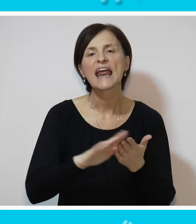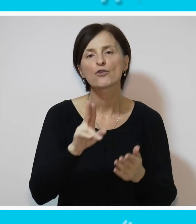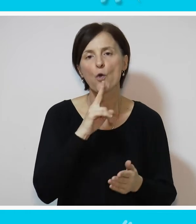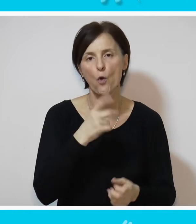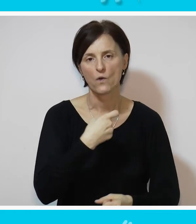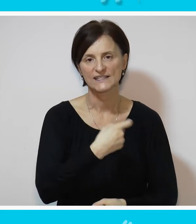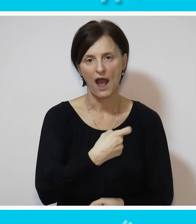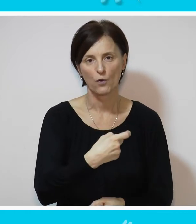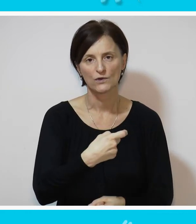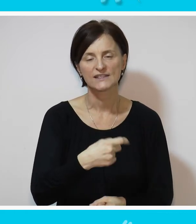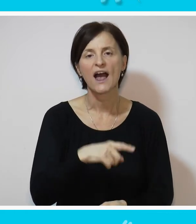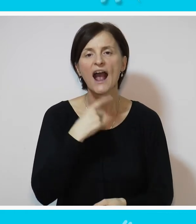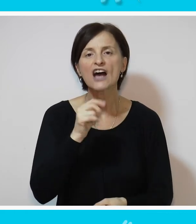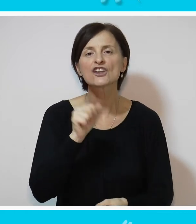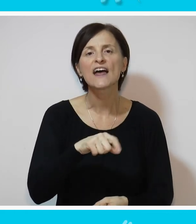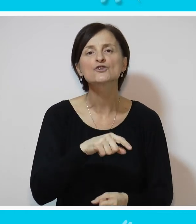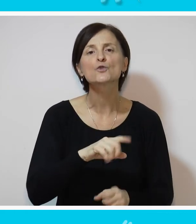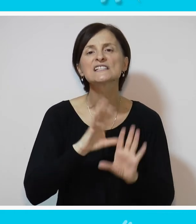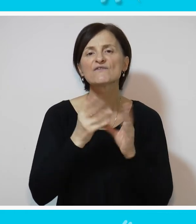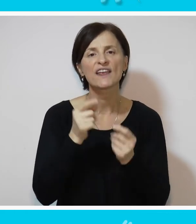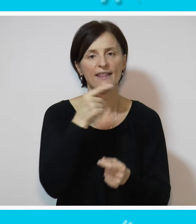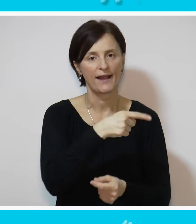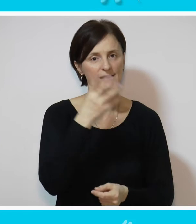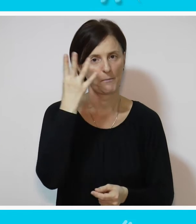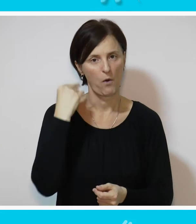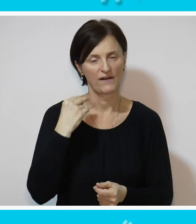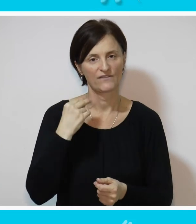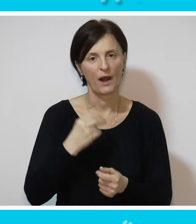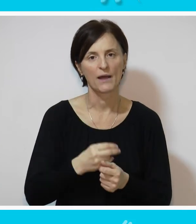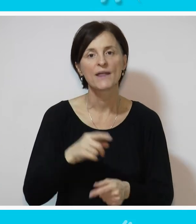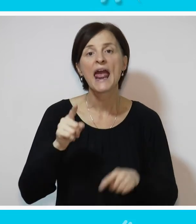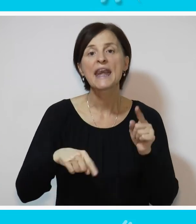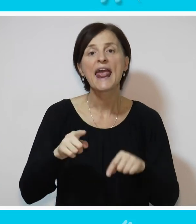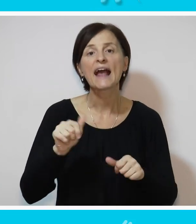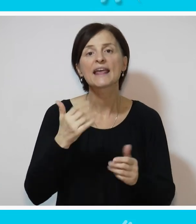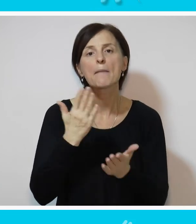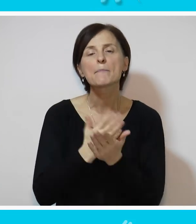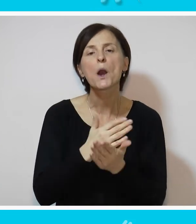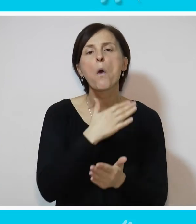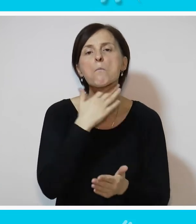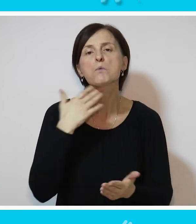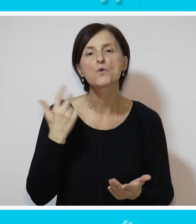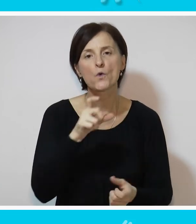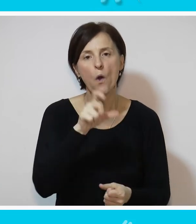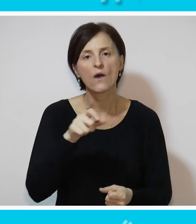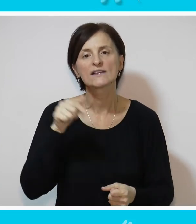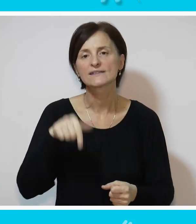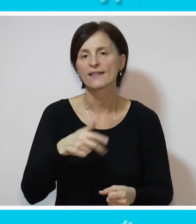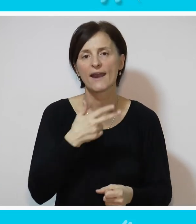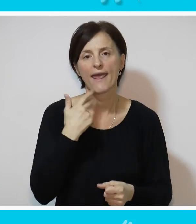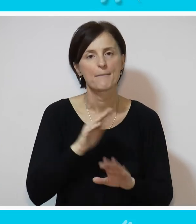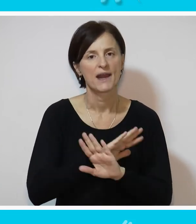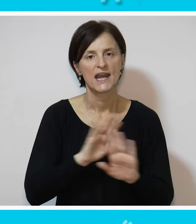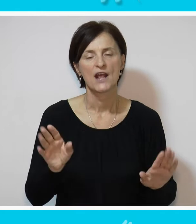ko zakuca. Kaže da su ga svi zaboravili. Nekada je bilo puno, sada nema